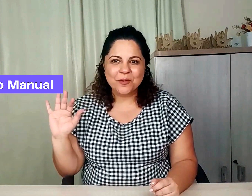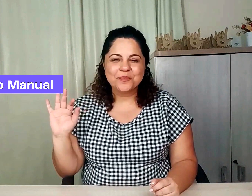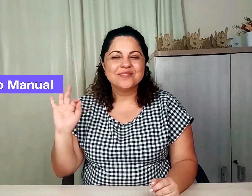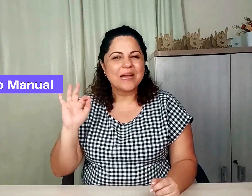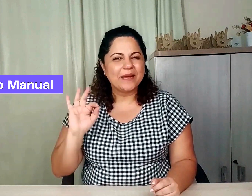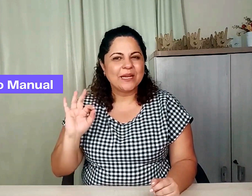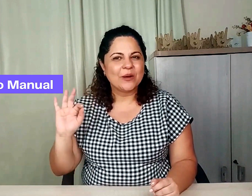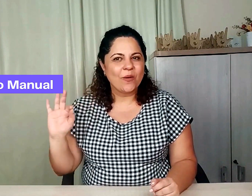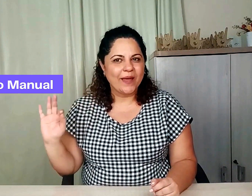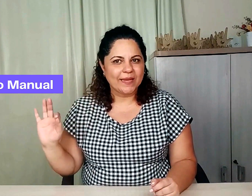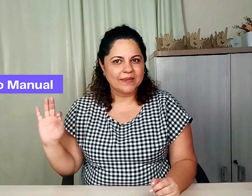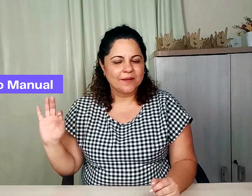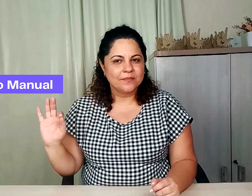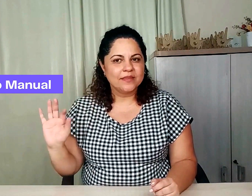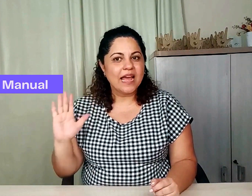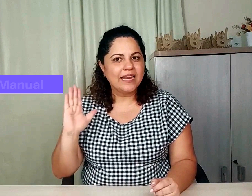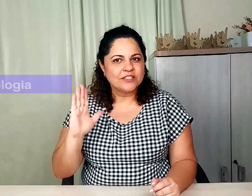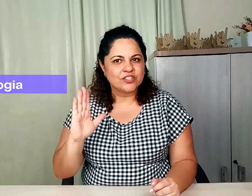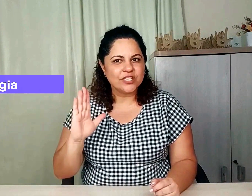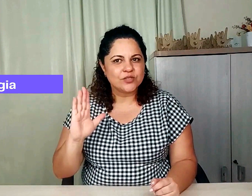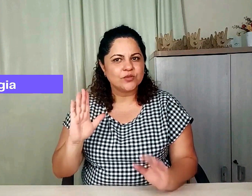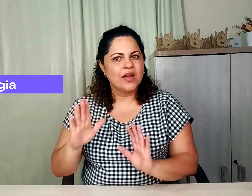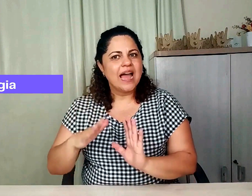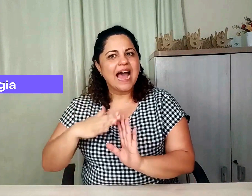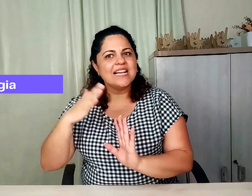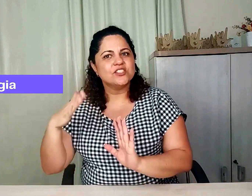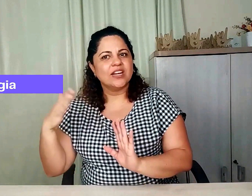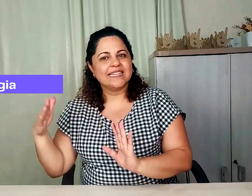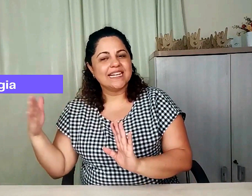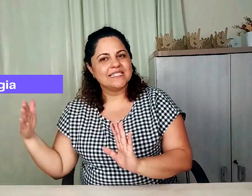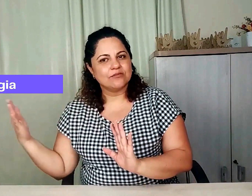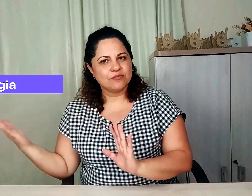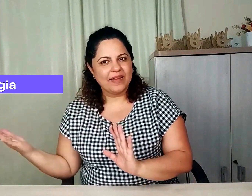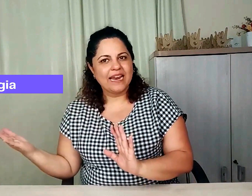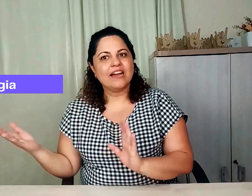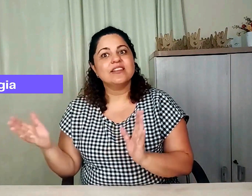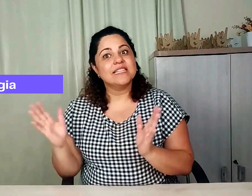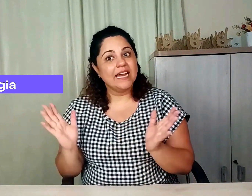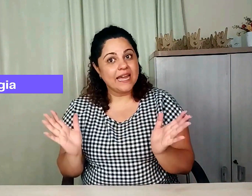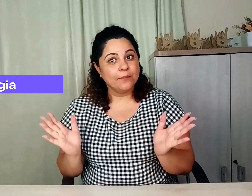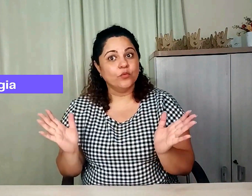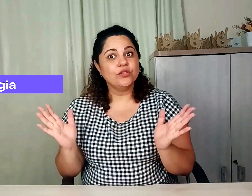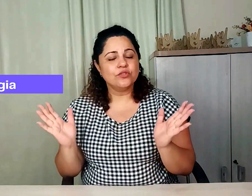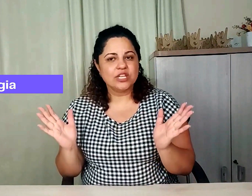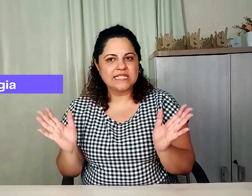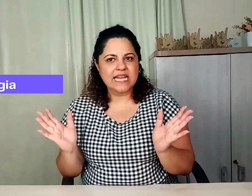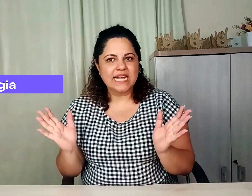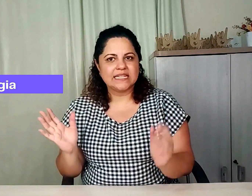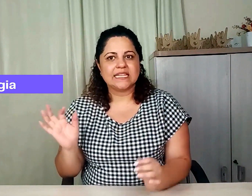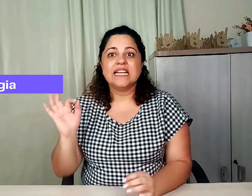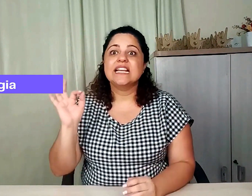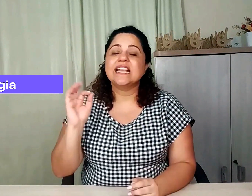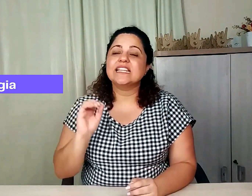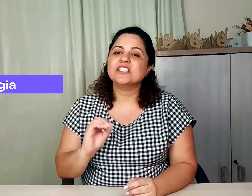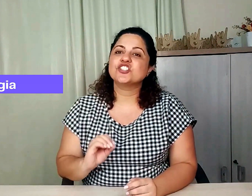mão da maneira correta. Além disso, a soletração de palavras ela é muito utilizada e ela se